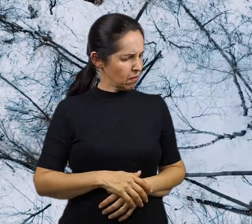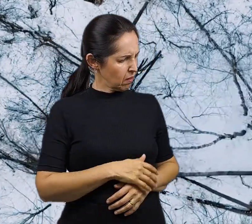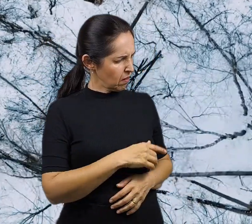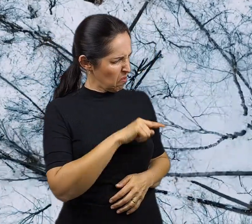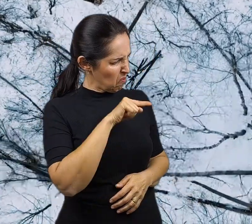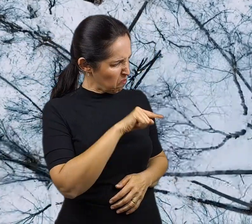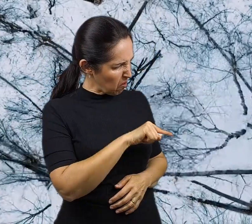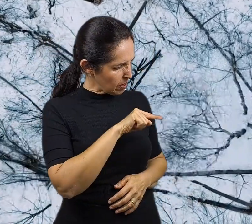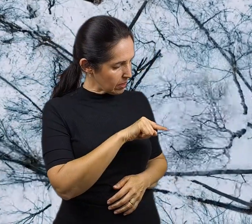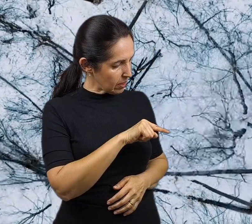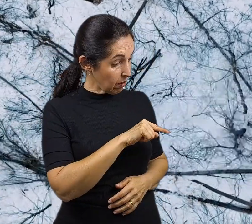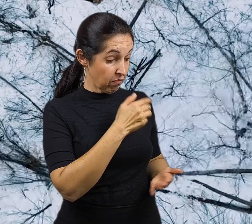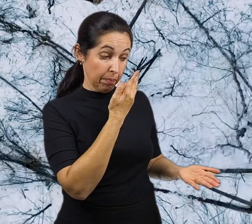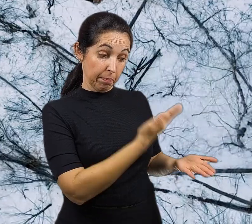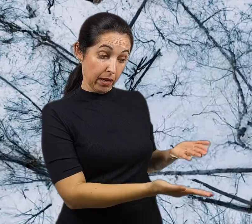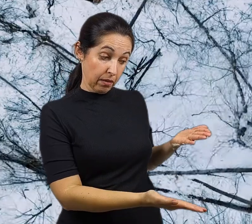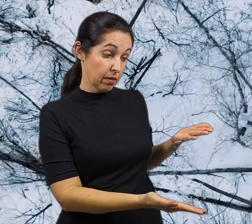vai perder essa vida.